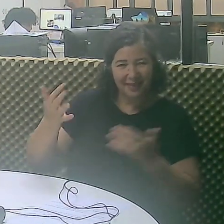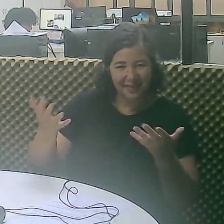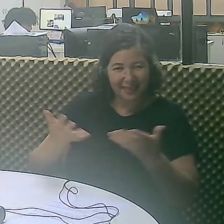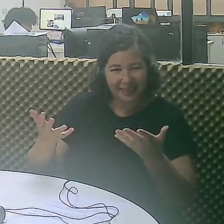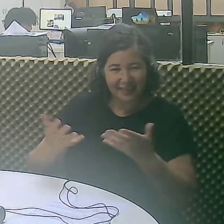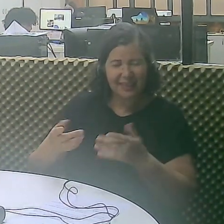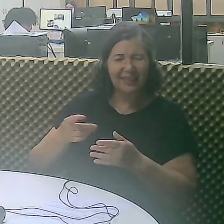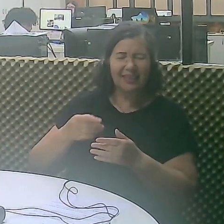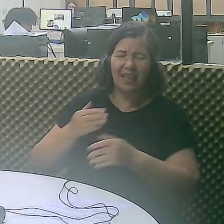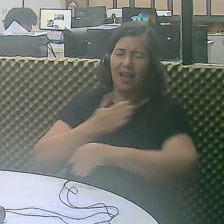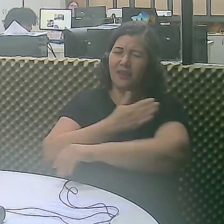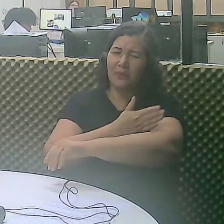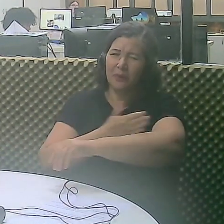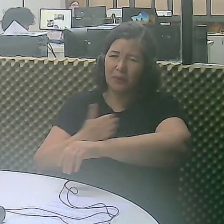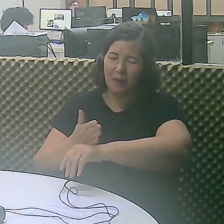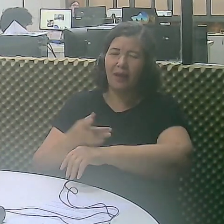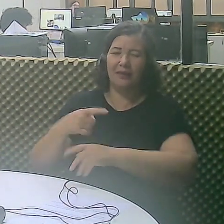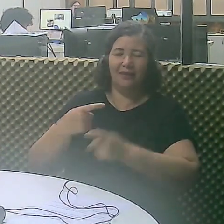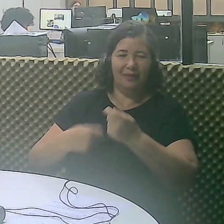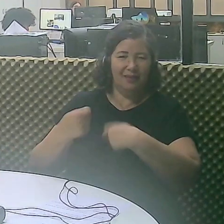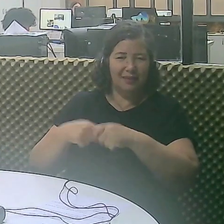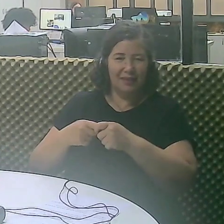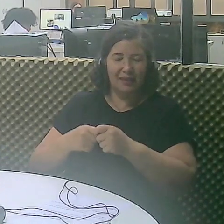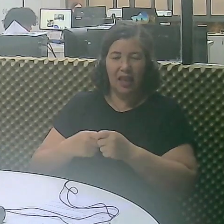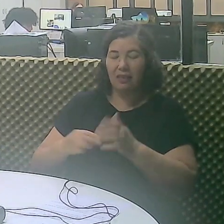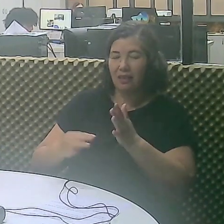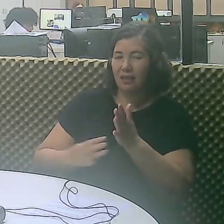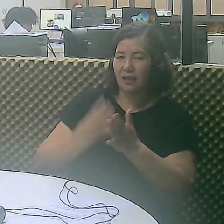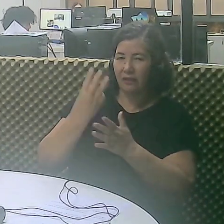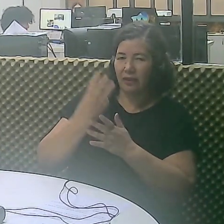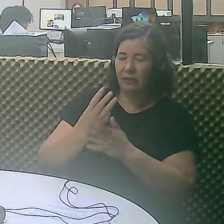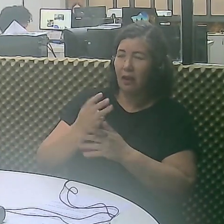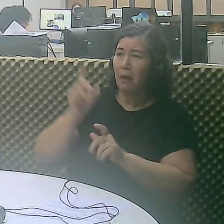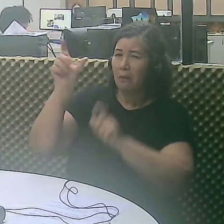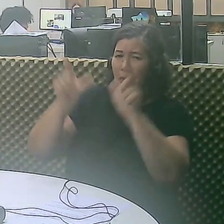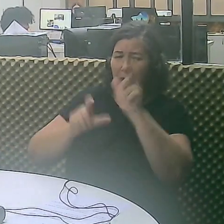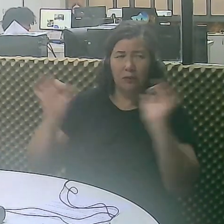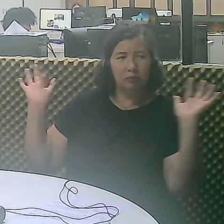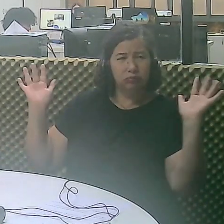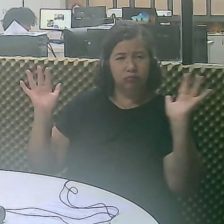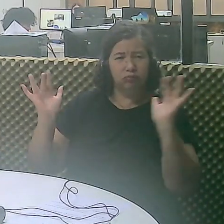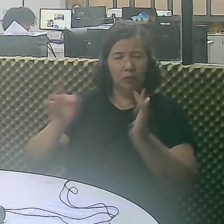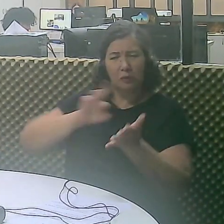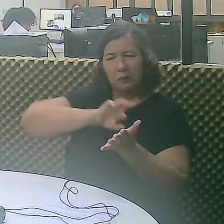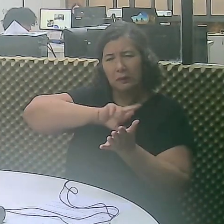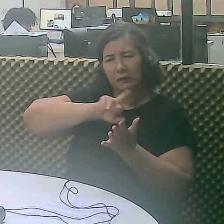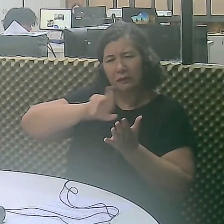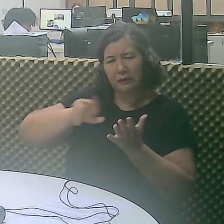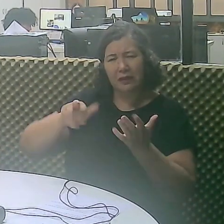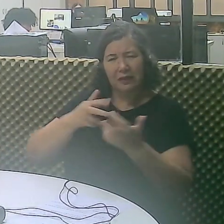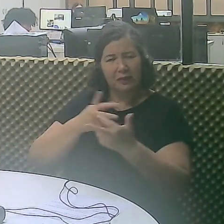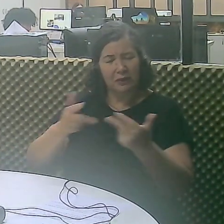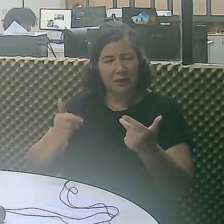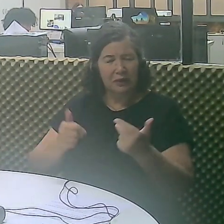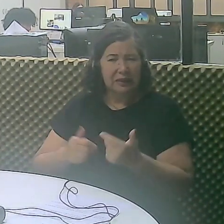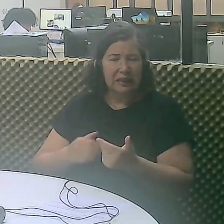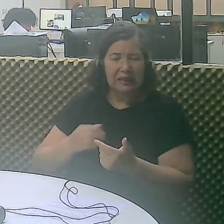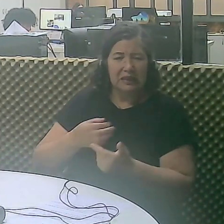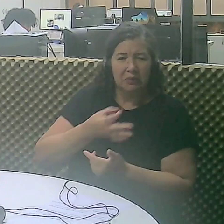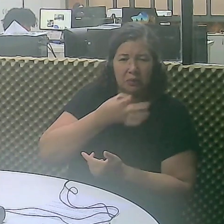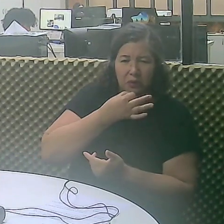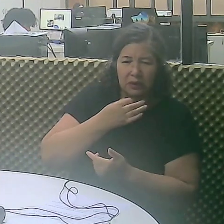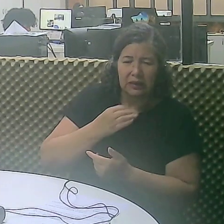mercado municipal, a terceira edição anual reuniu expositores dos itens mais variados e raros, como vinis,